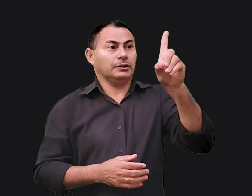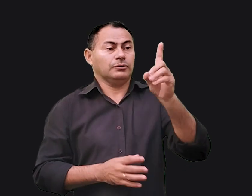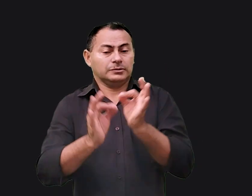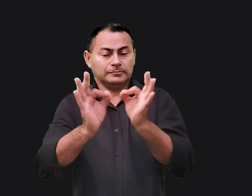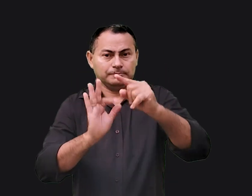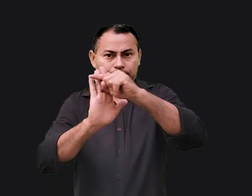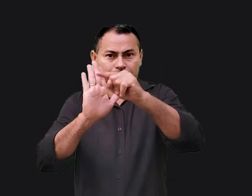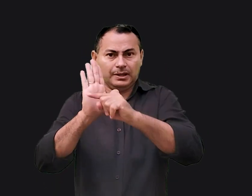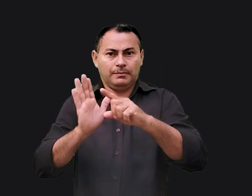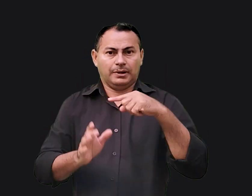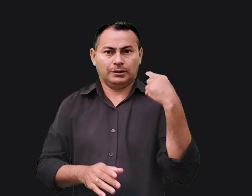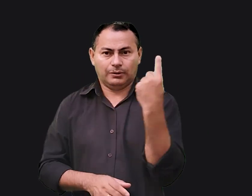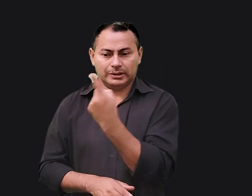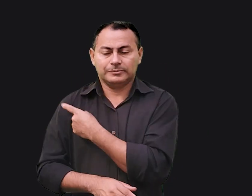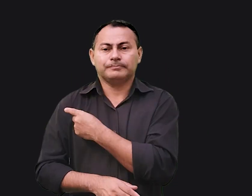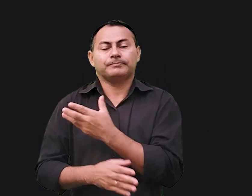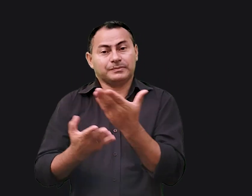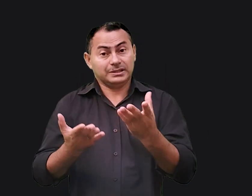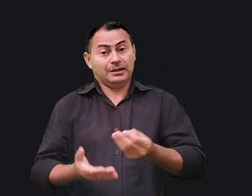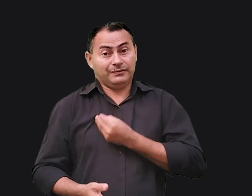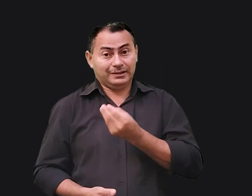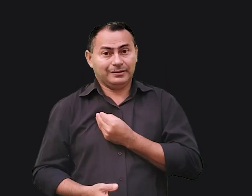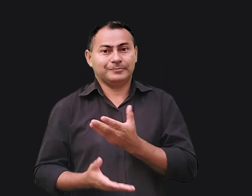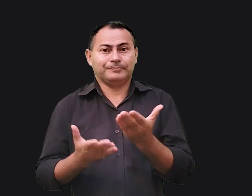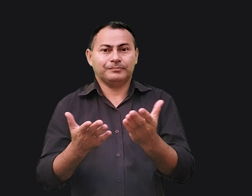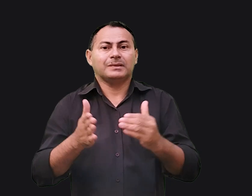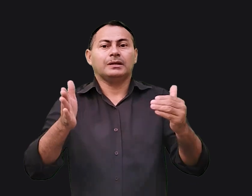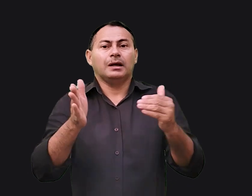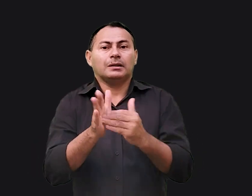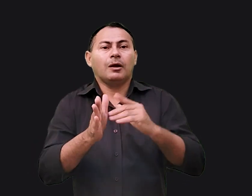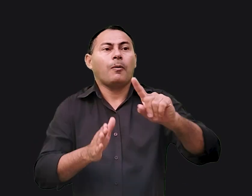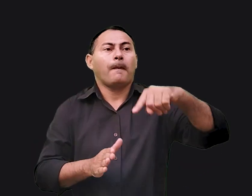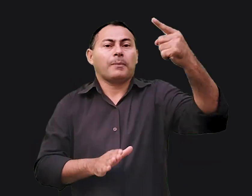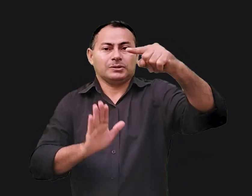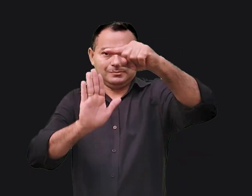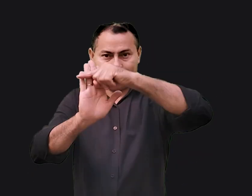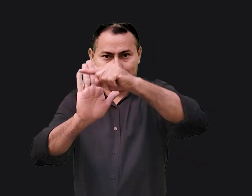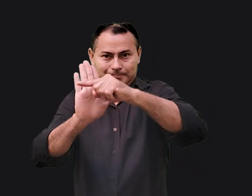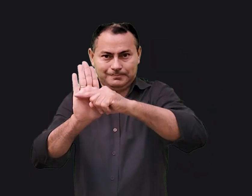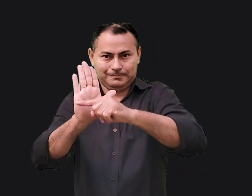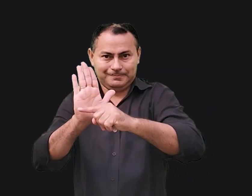Deus planejou para nós. Isso é vida. Até o próximo programa.